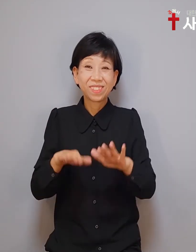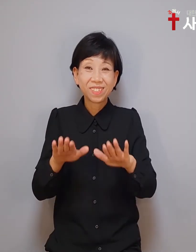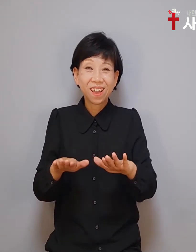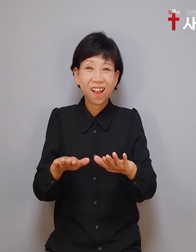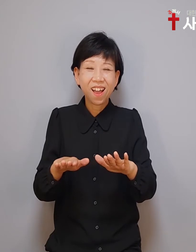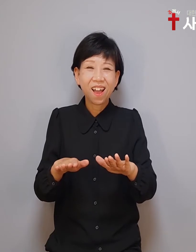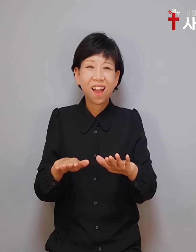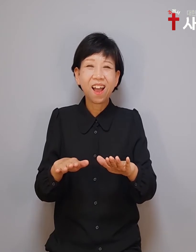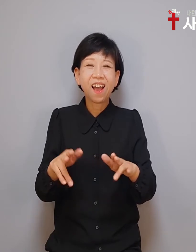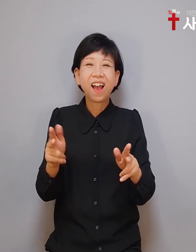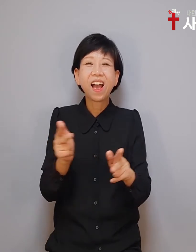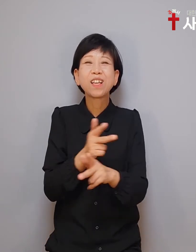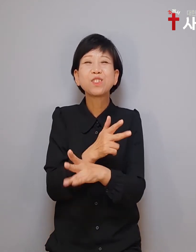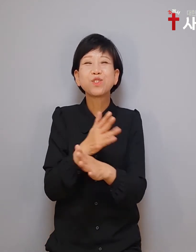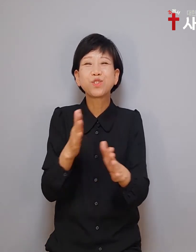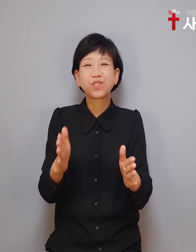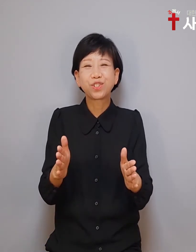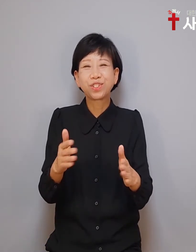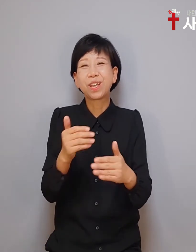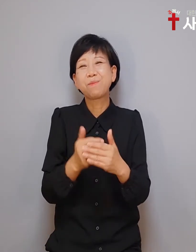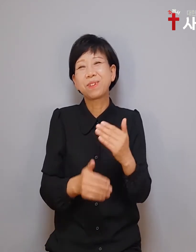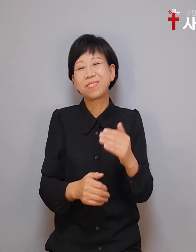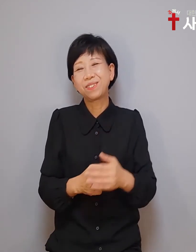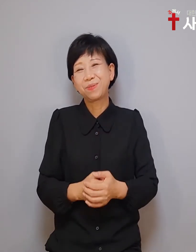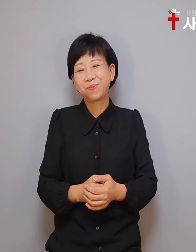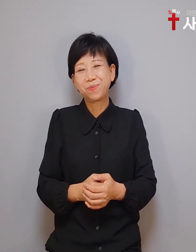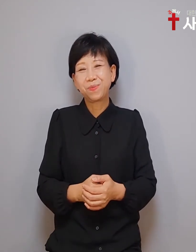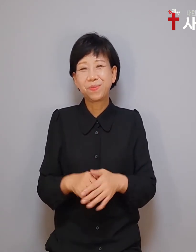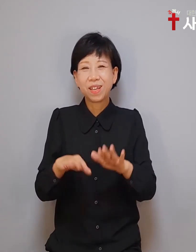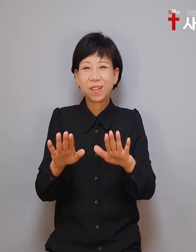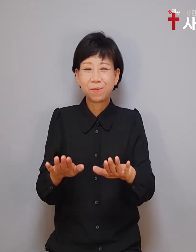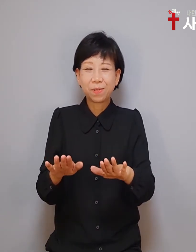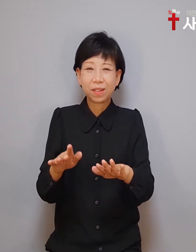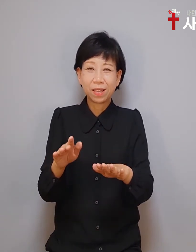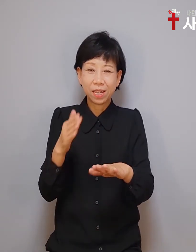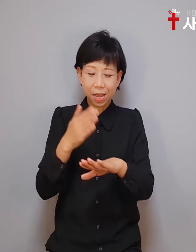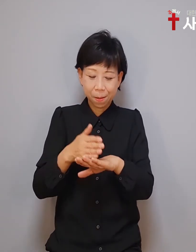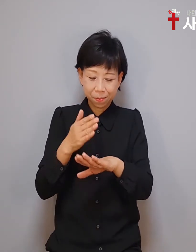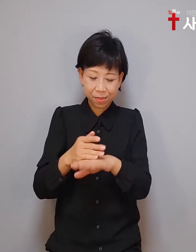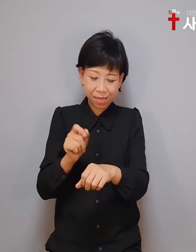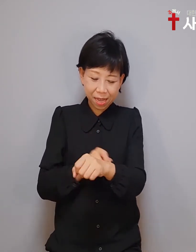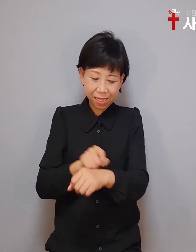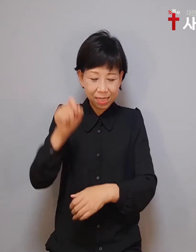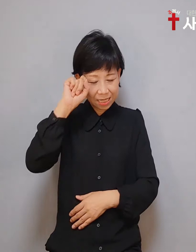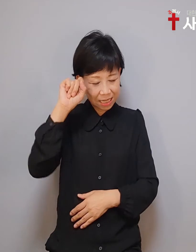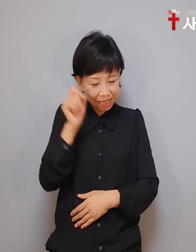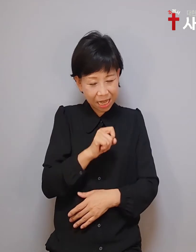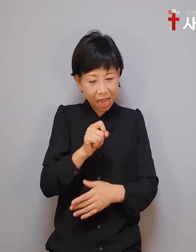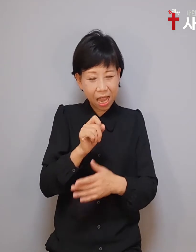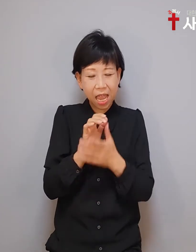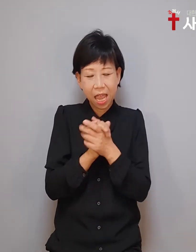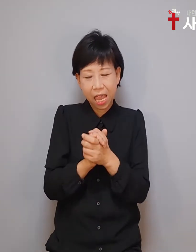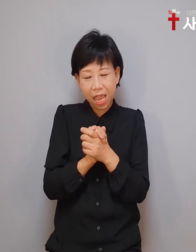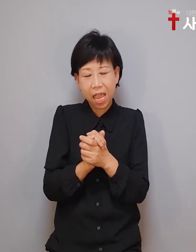추수감사 주일까지니까 이번 감사 특세를 보내시면서 하나님께 감사한